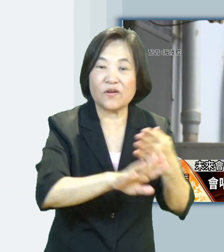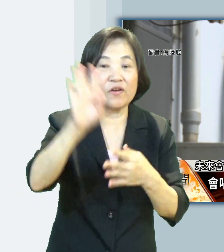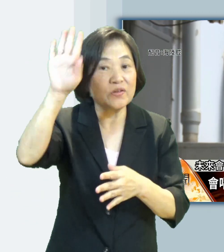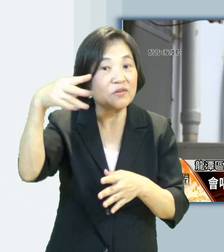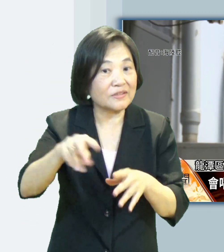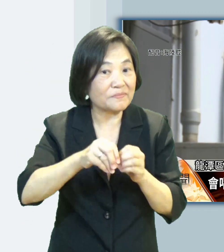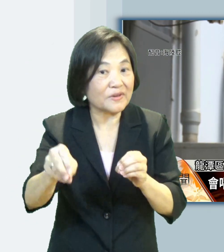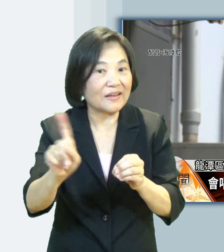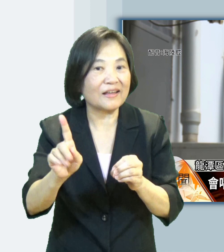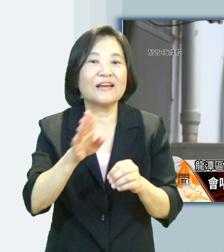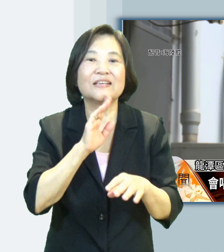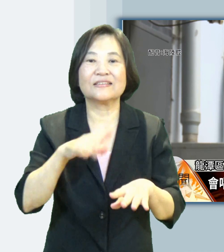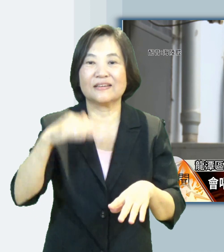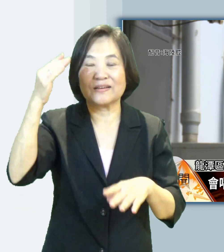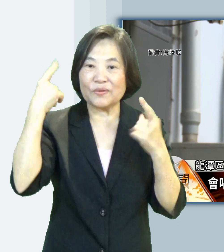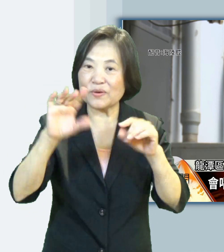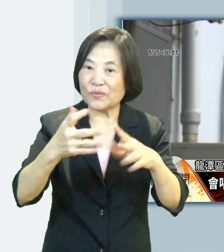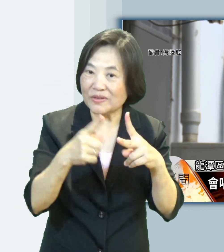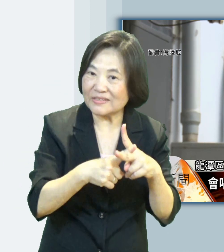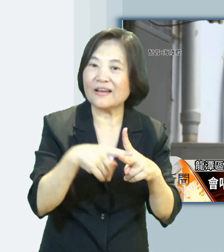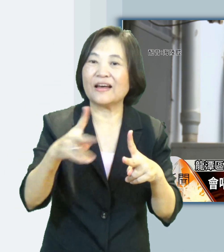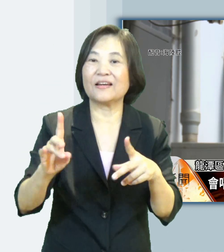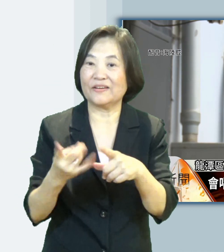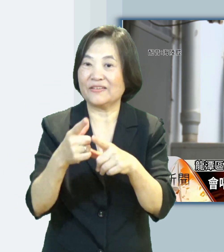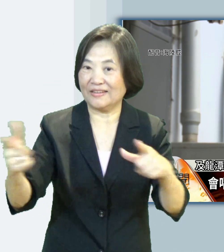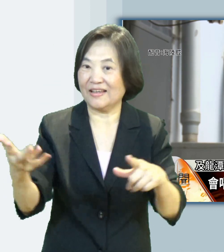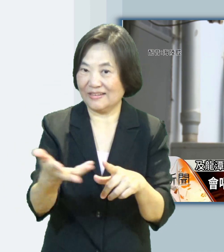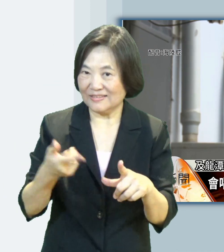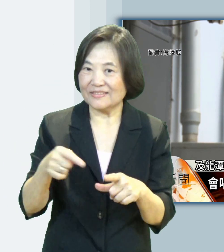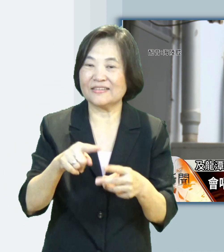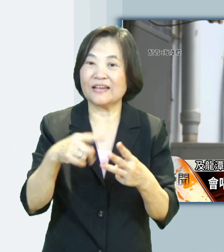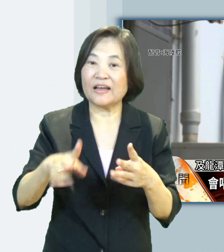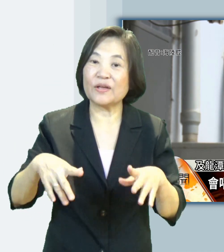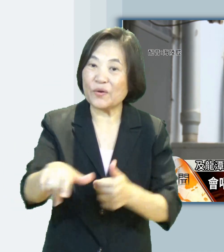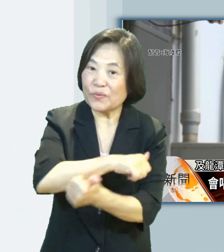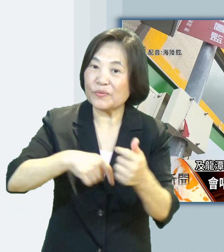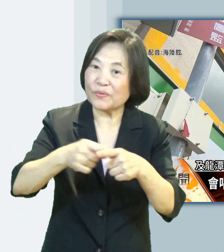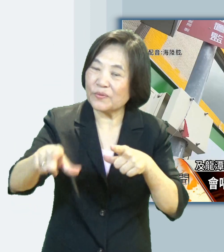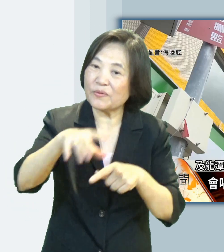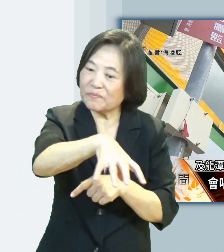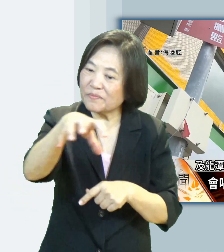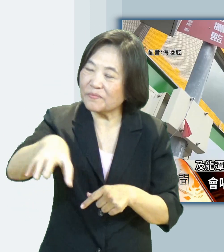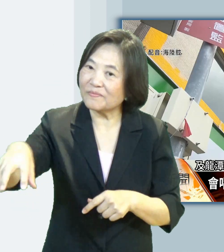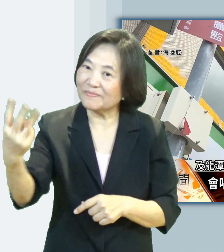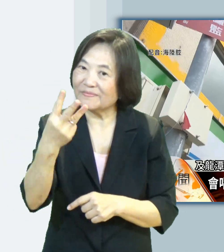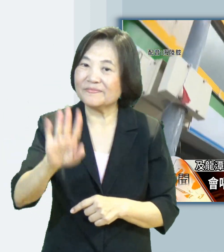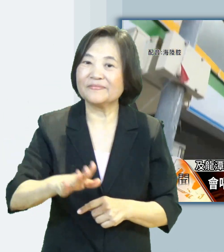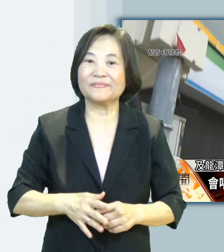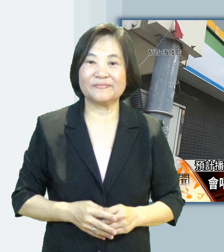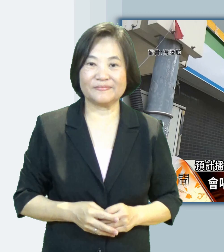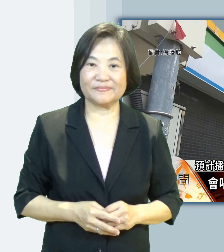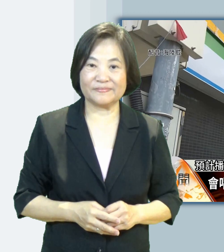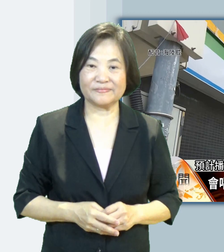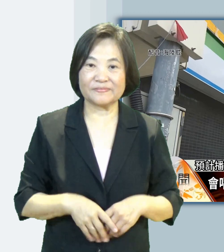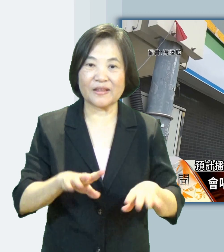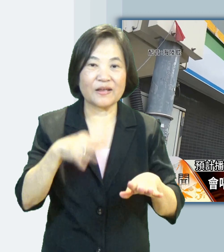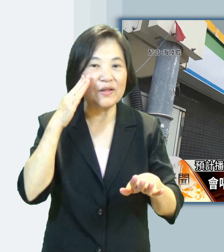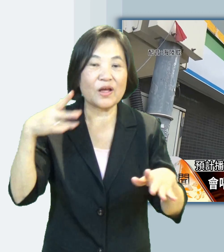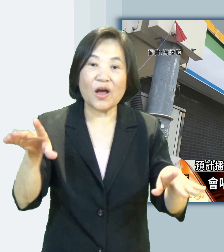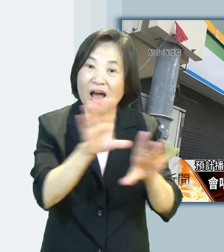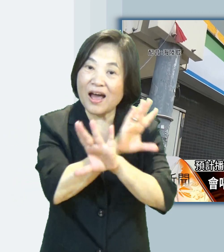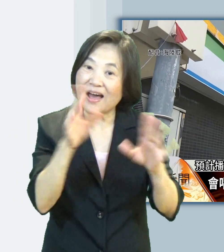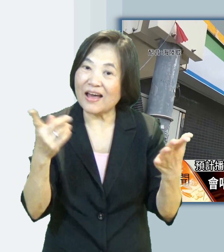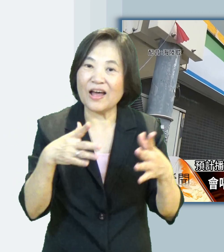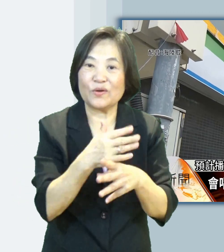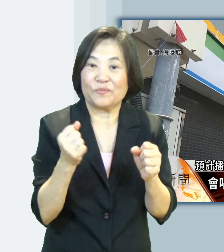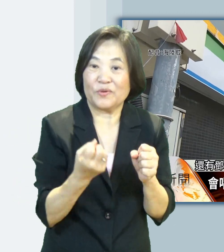广到龙潭区工人街小面前、龙潭台区、到龙潭运动公园顺两三搭路口，完成奉送路边花、四季